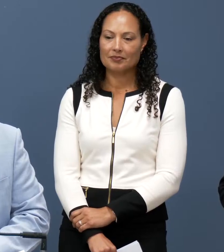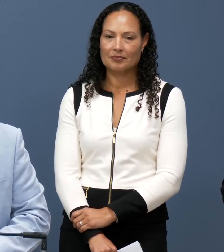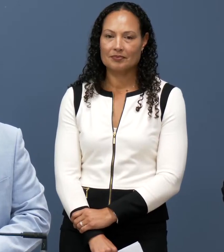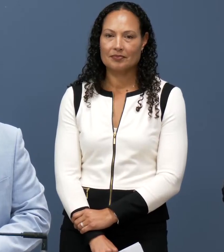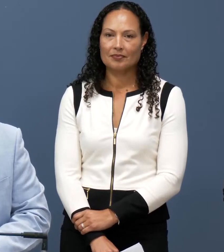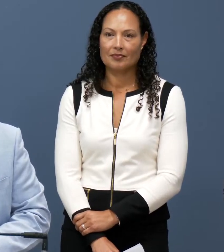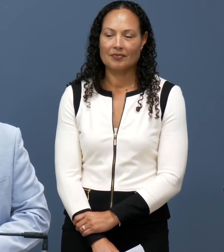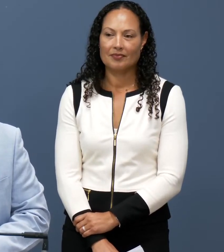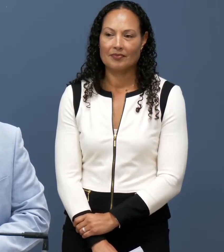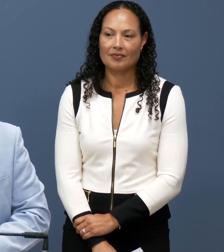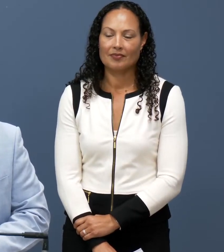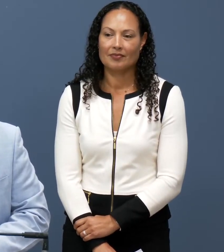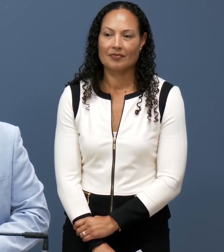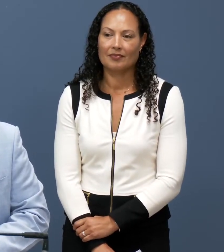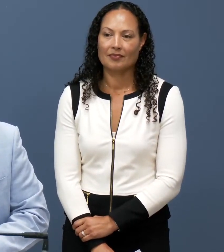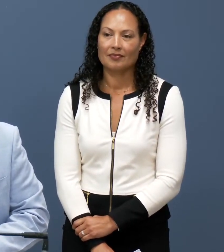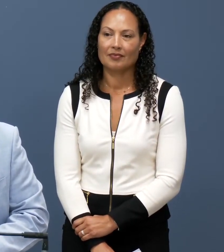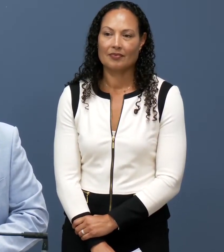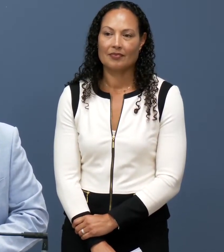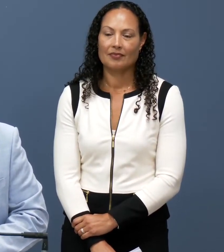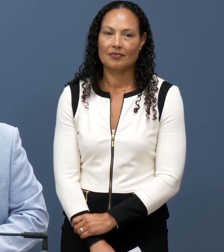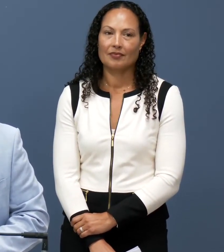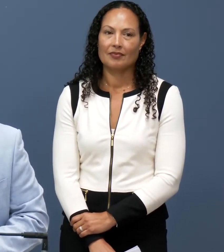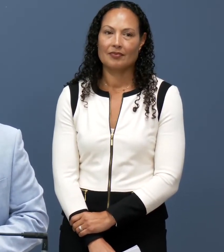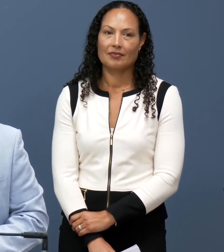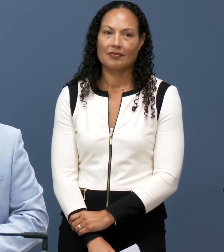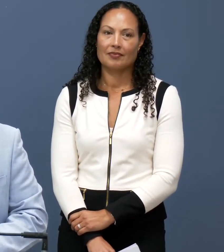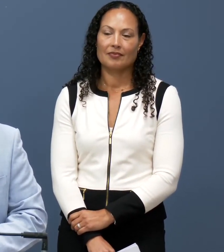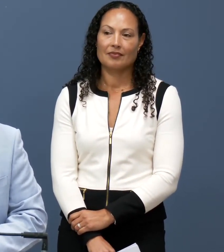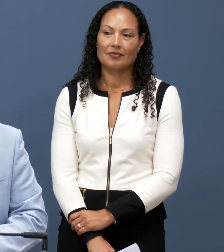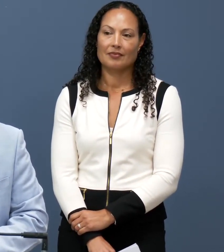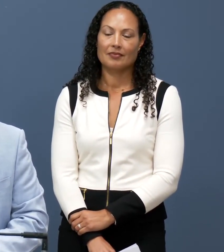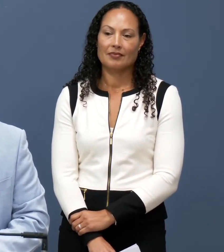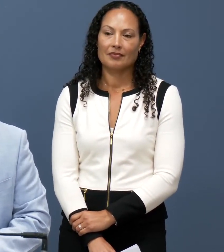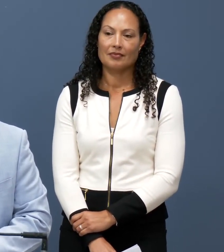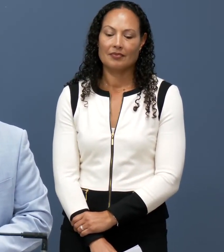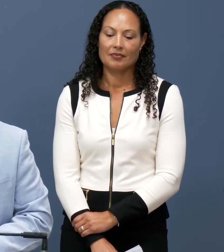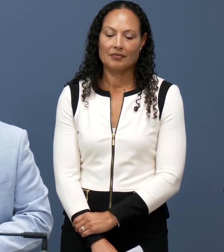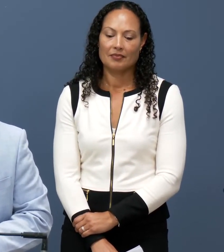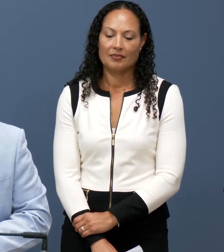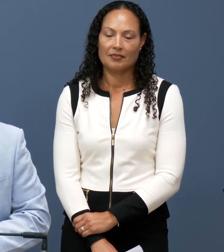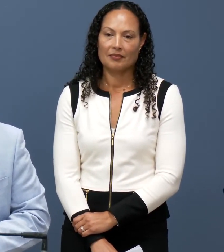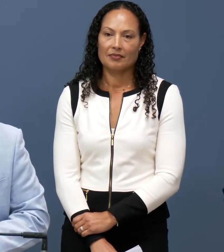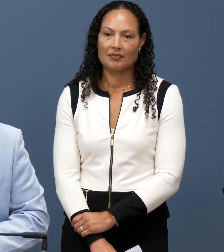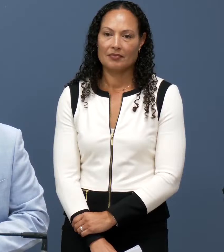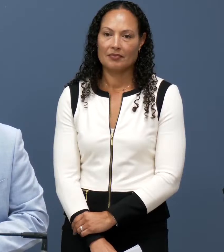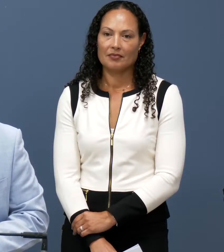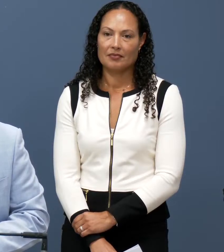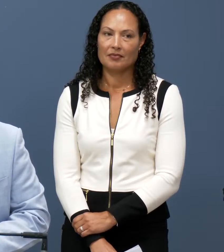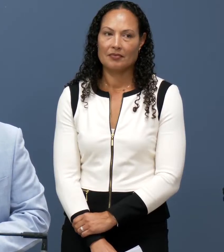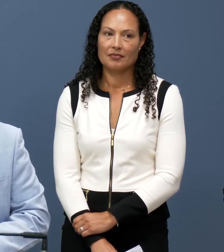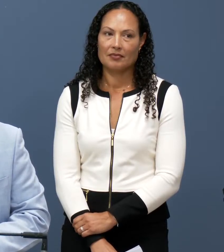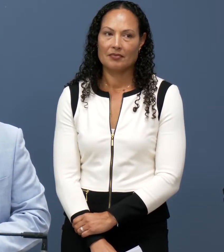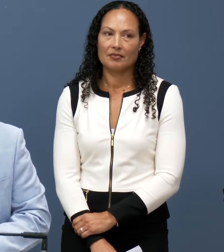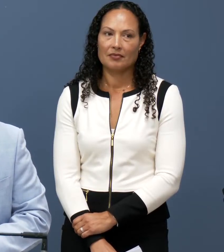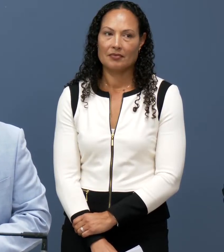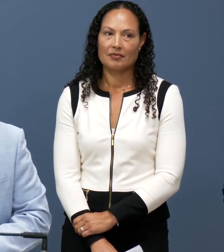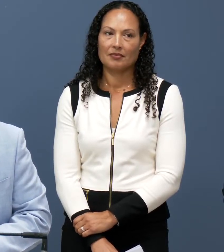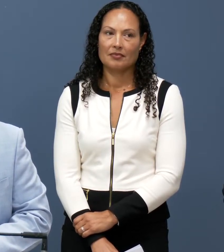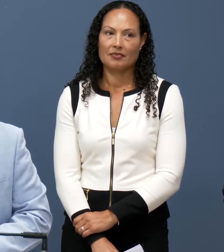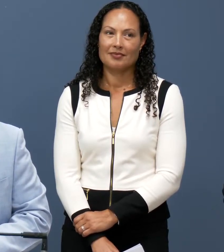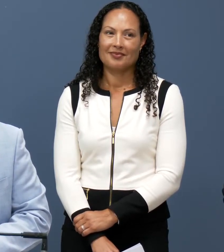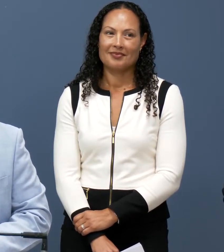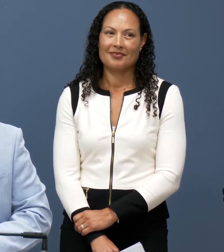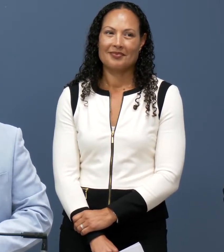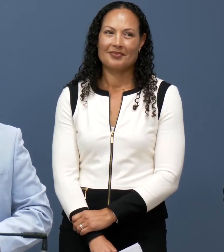មានរយៈពេលខ្លីនិងមានបានចាប់ផ្ដើមអនុវត្តគោលដៅរយៈពេលយូរអង្វែងនោះដែលមានជាដុំកំភួនខ្លះហើយដែរ បាទនៅក្នុងពេលដែលយើងកំពុង